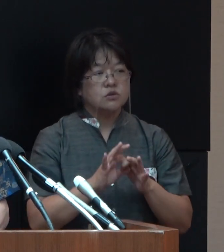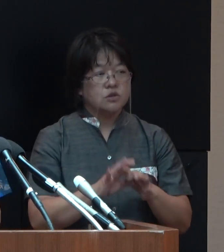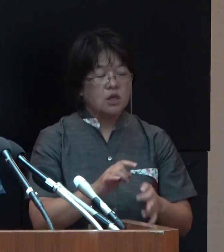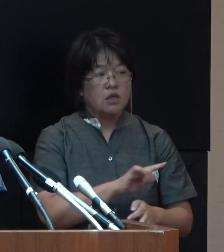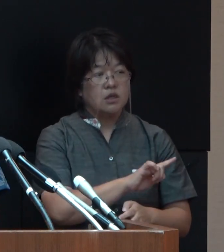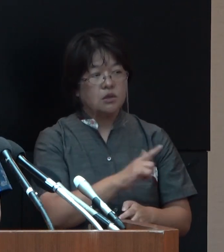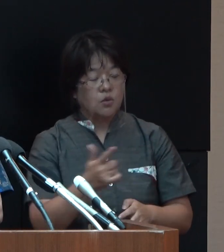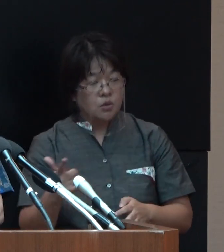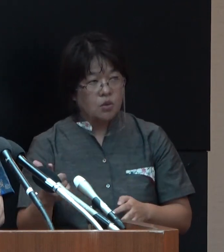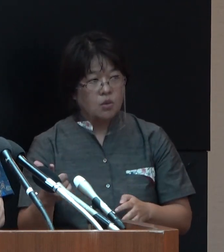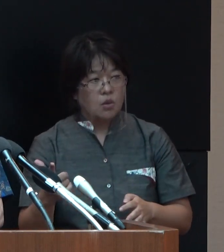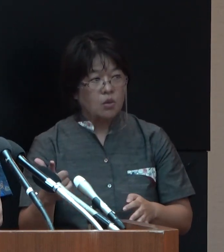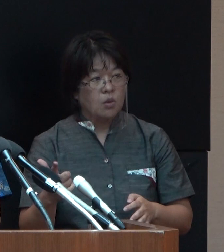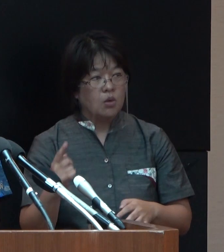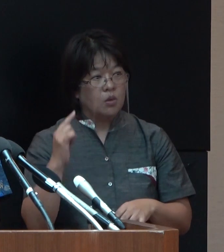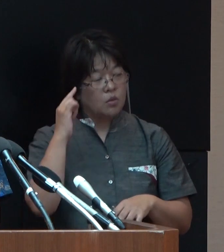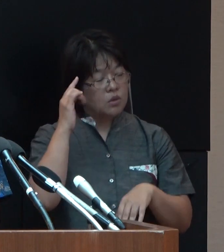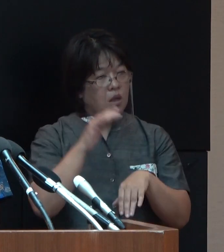ような、